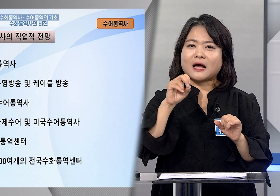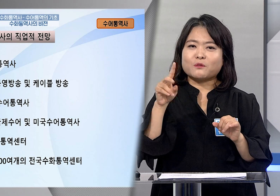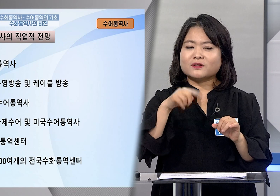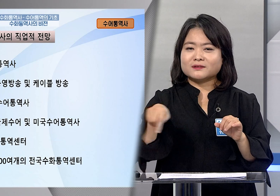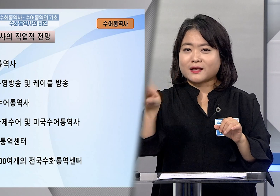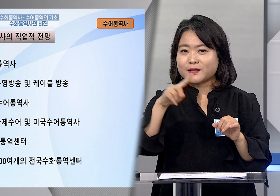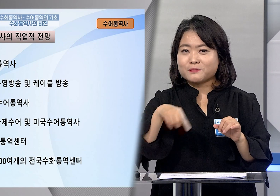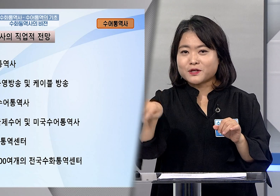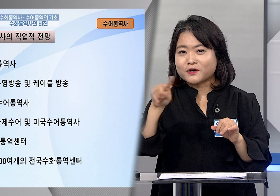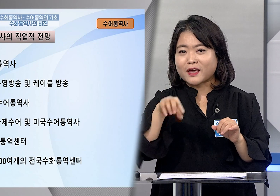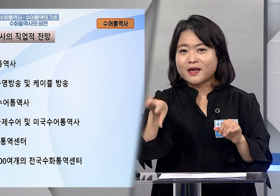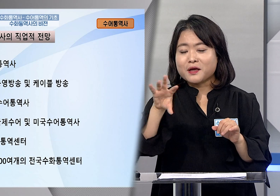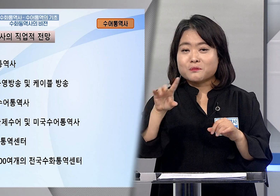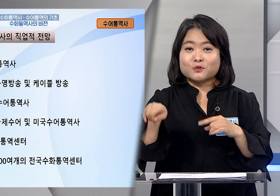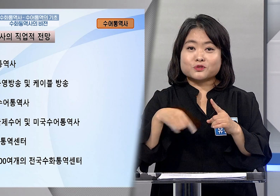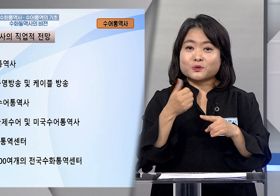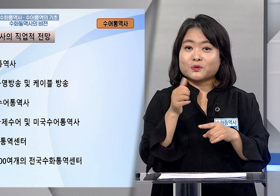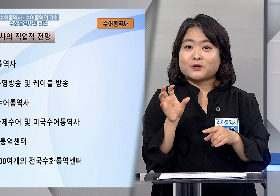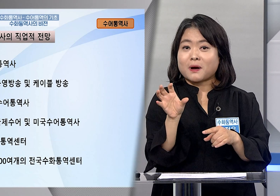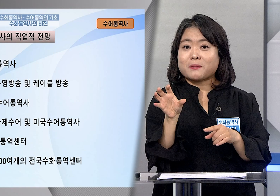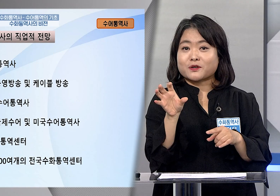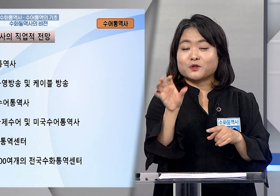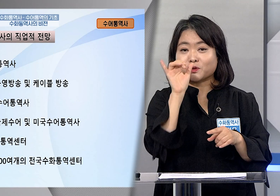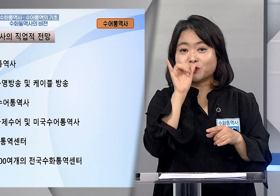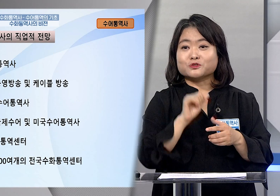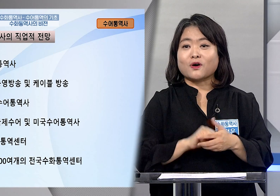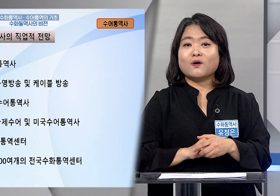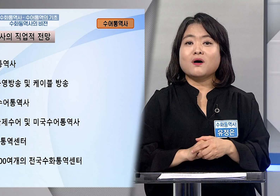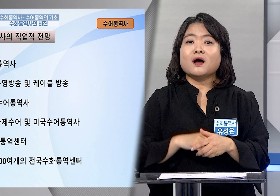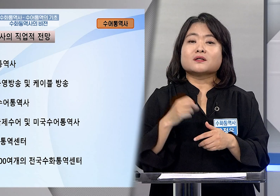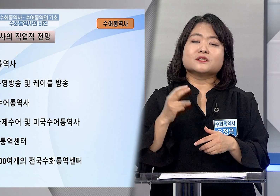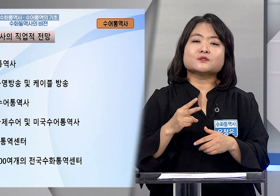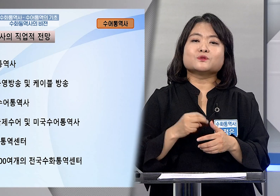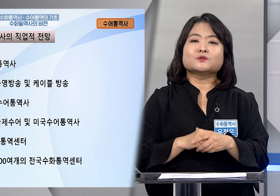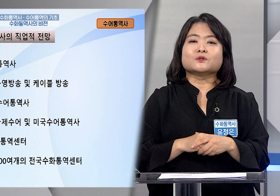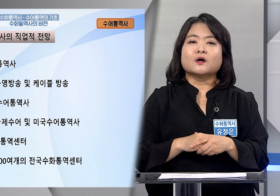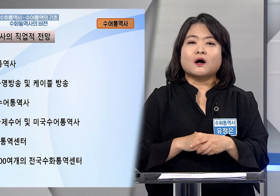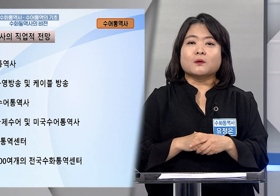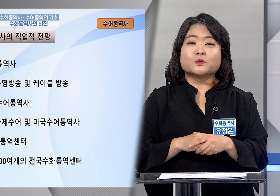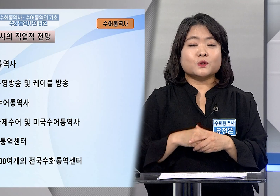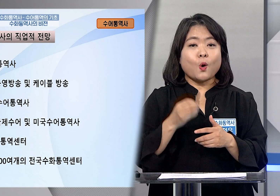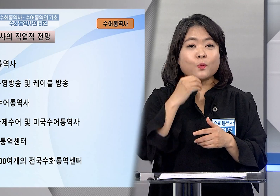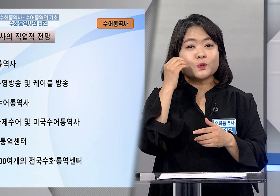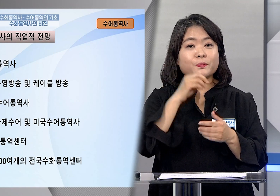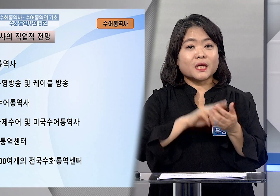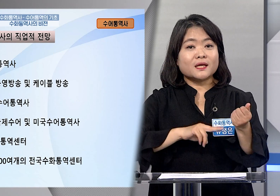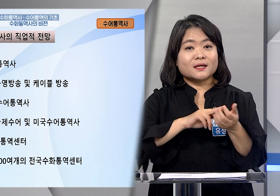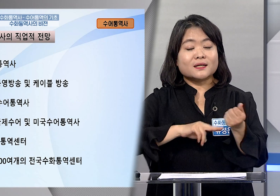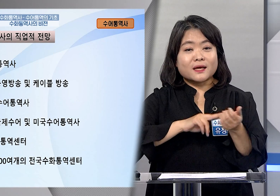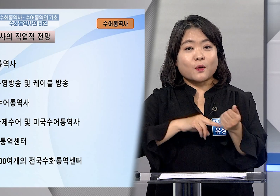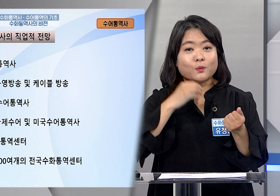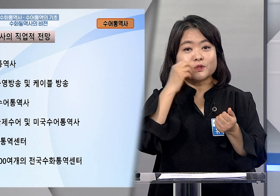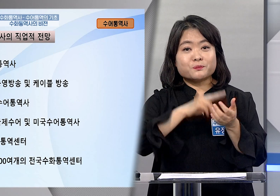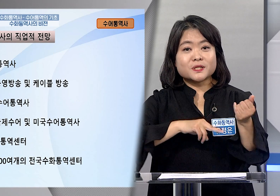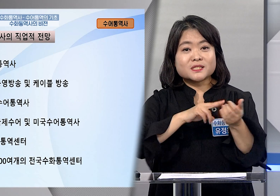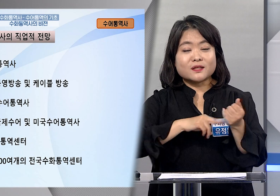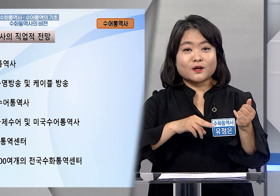뭐 이런 데 애니메이션에 뭐 수화 통역이 막 박혀도 있고요. 그리고 뭐죠? 홈쇼핑. 예, 홈쇼핑